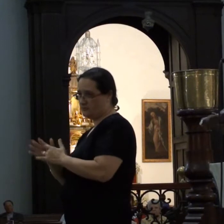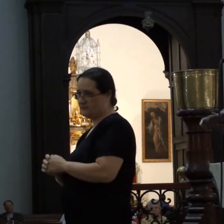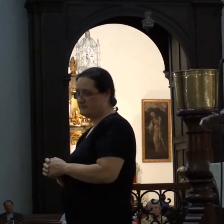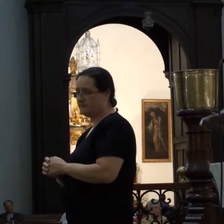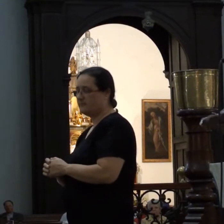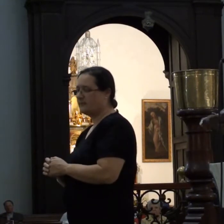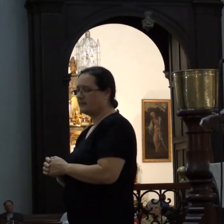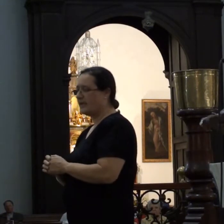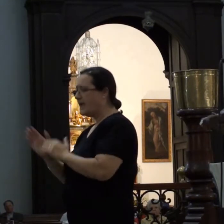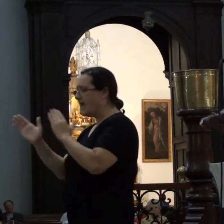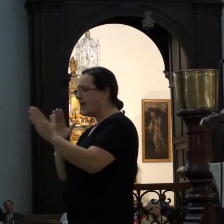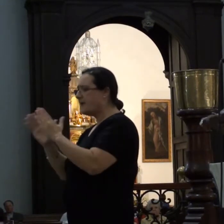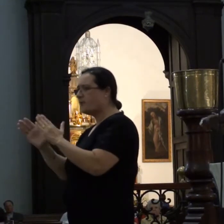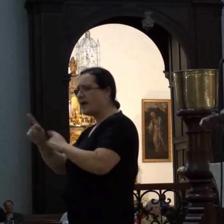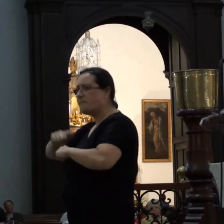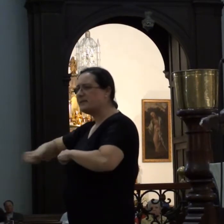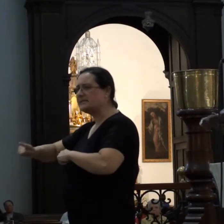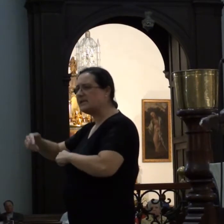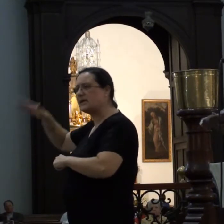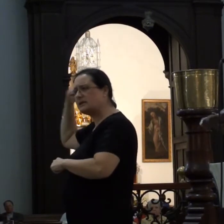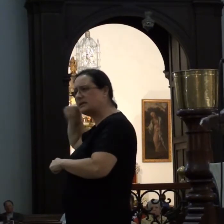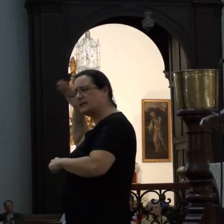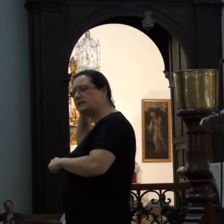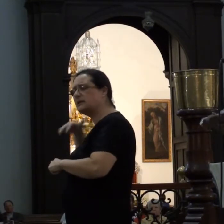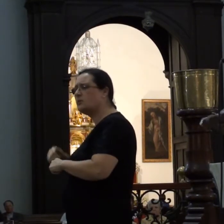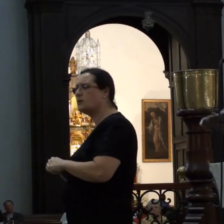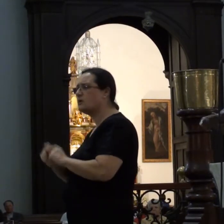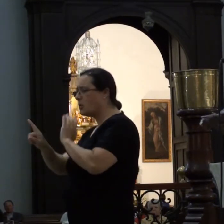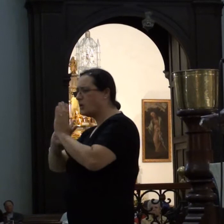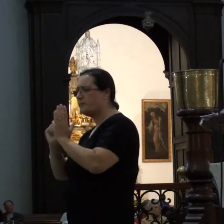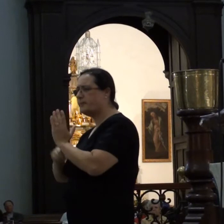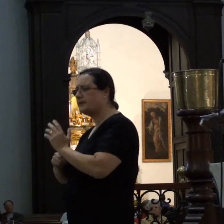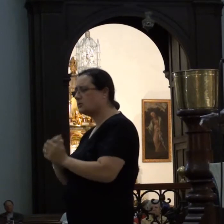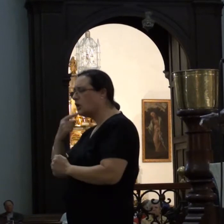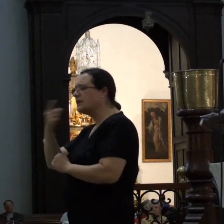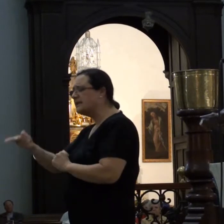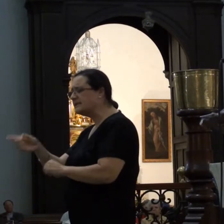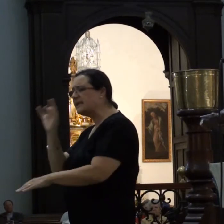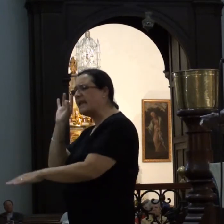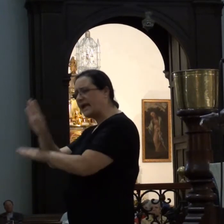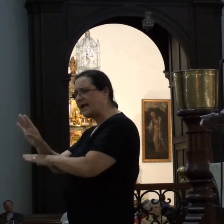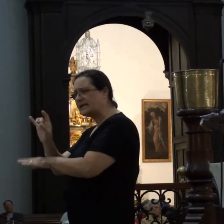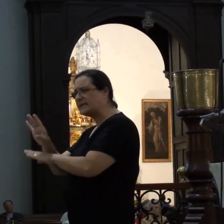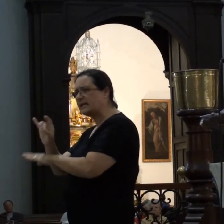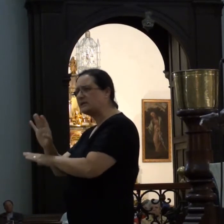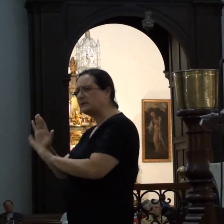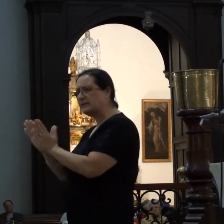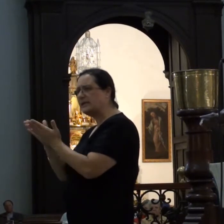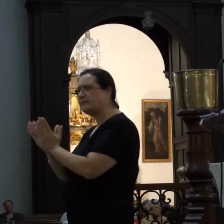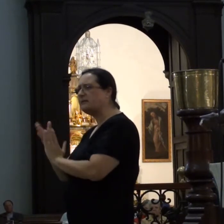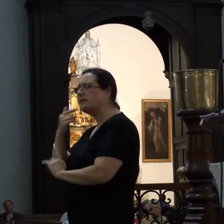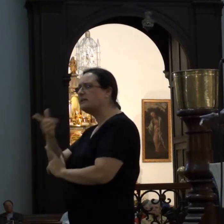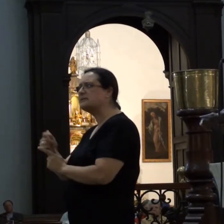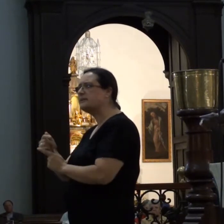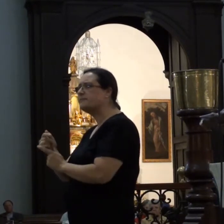en los tiempos mesiánicos en la plenitud de los tiempos así nos dice la carta a los Gálatas se realiza